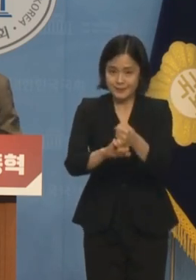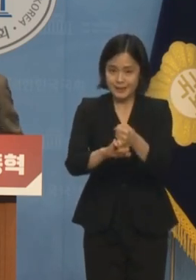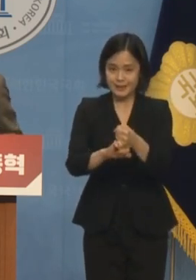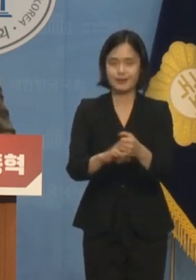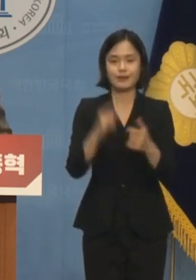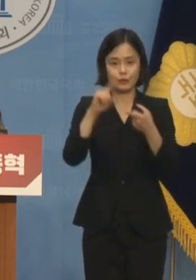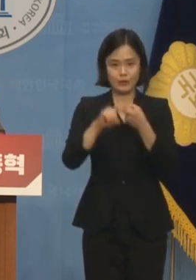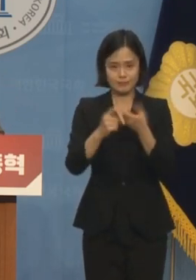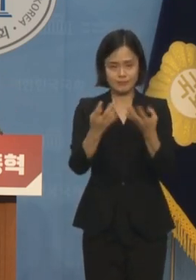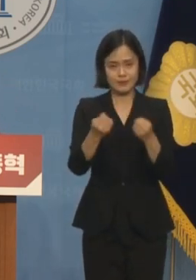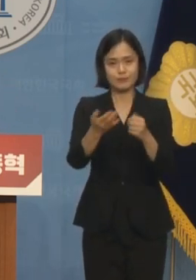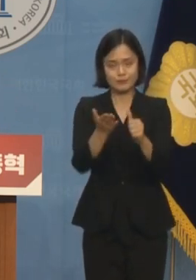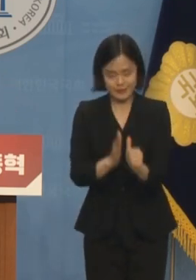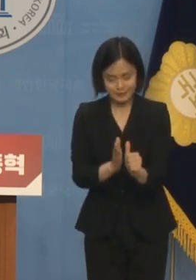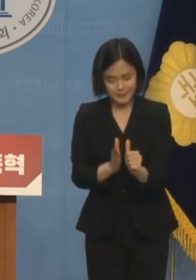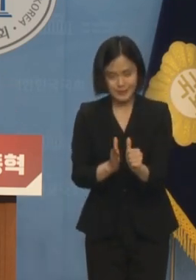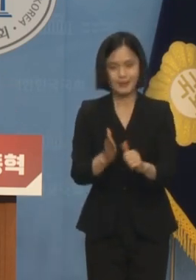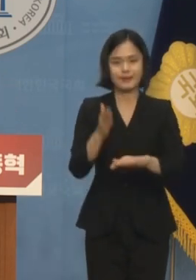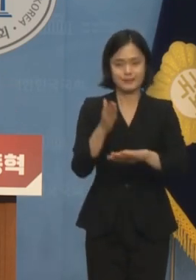감사합니다.